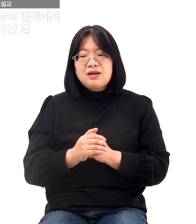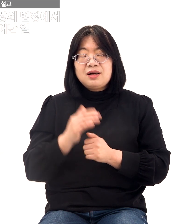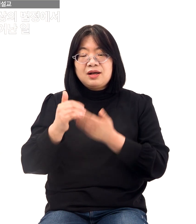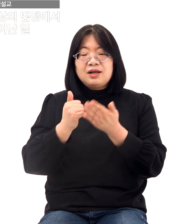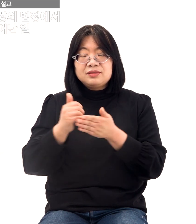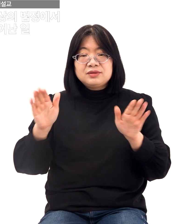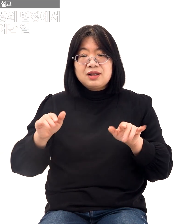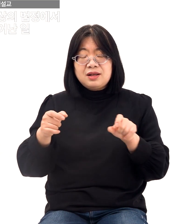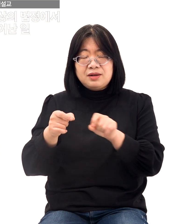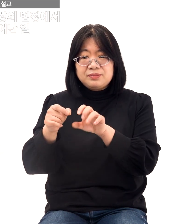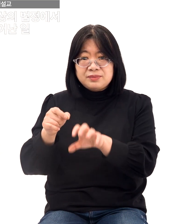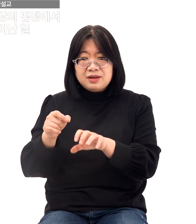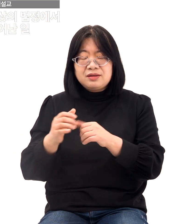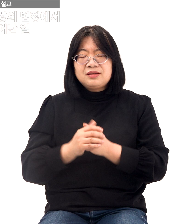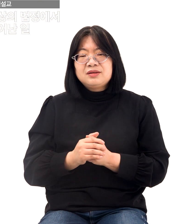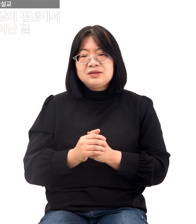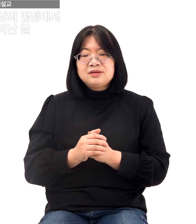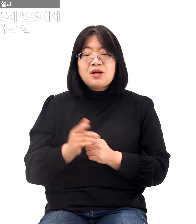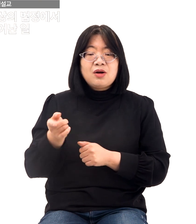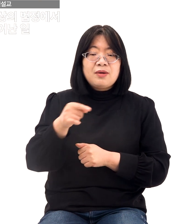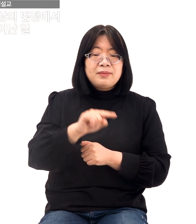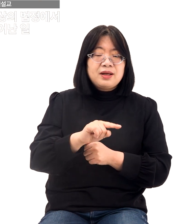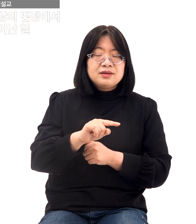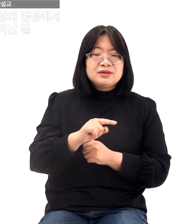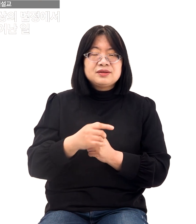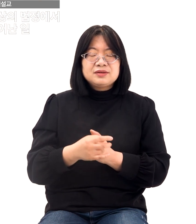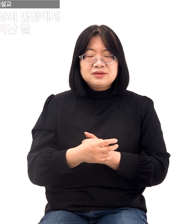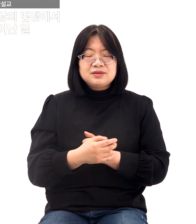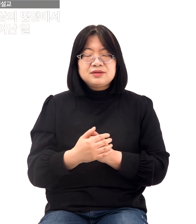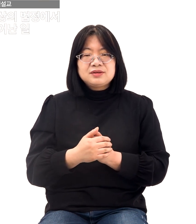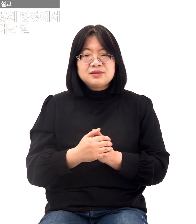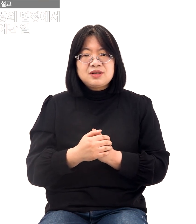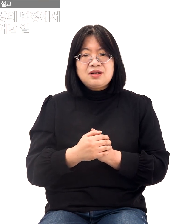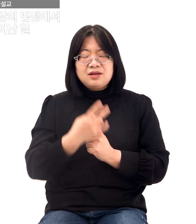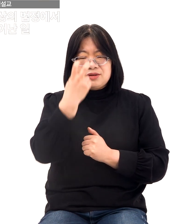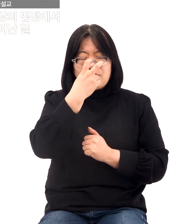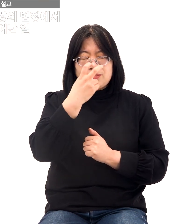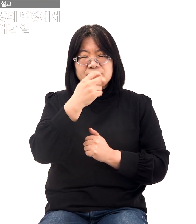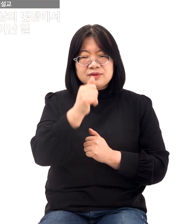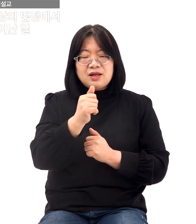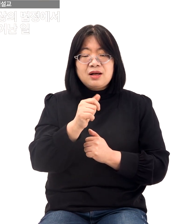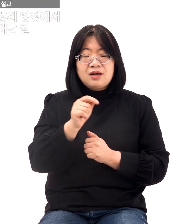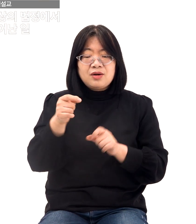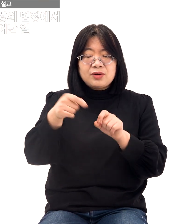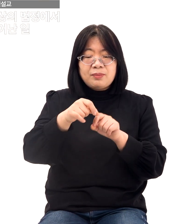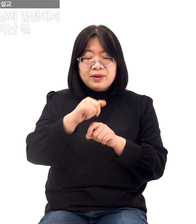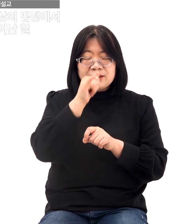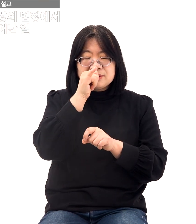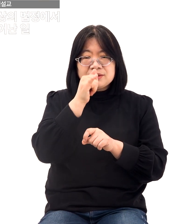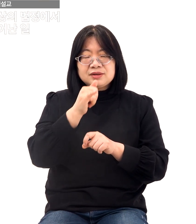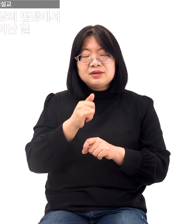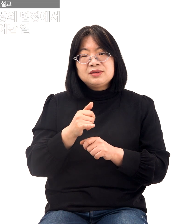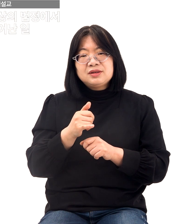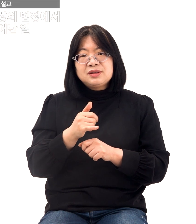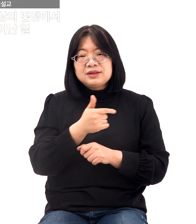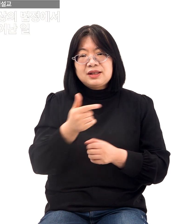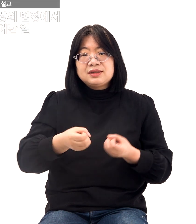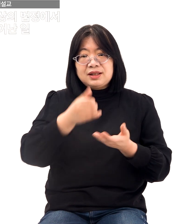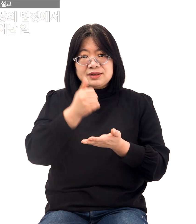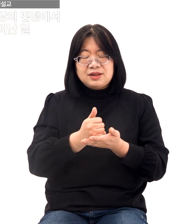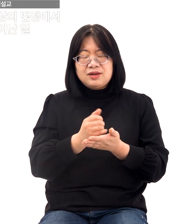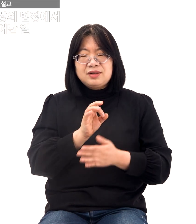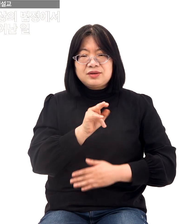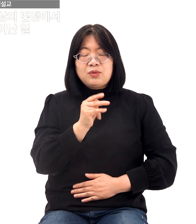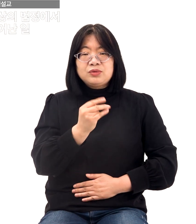천사 앞에 그리고 옆에는 검사 옆에 서 있는 대제사장 여호수아의